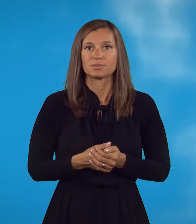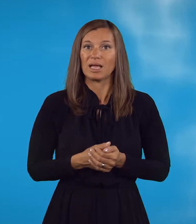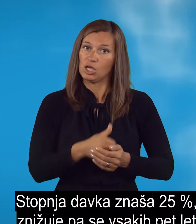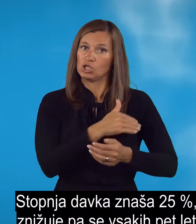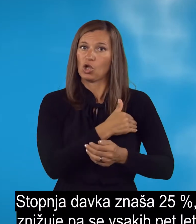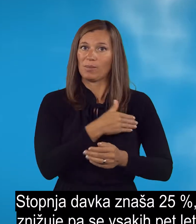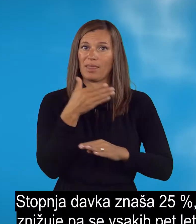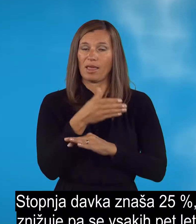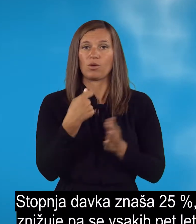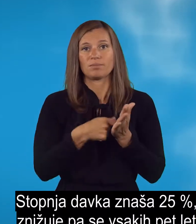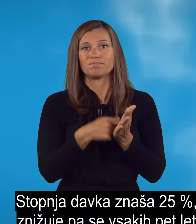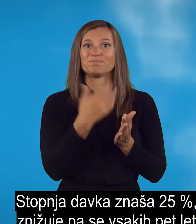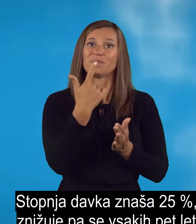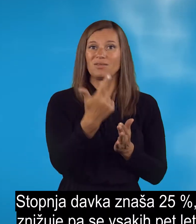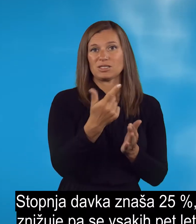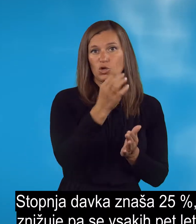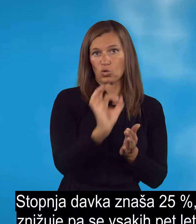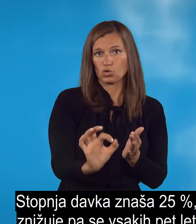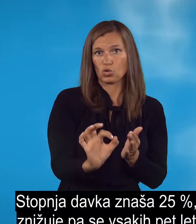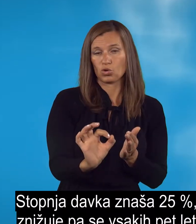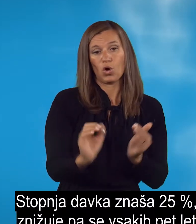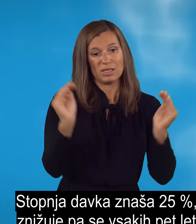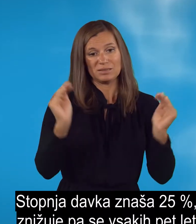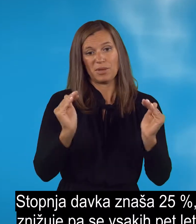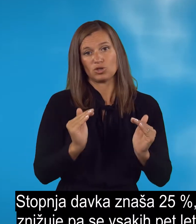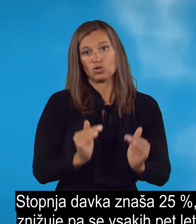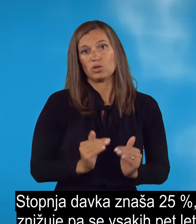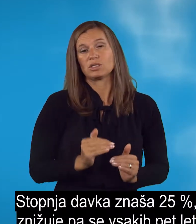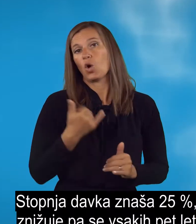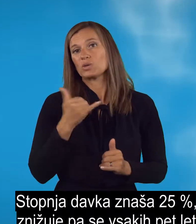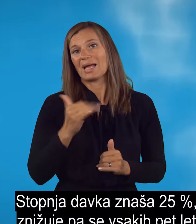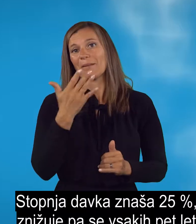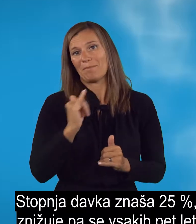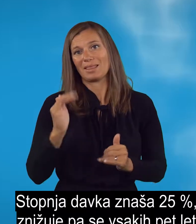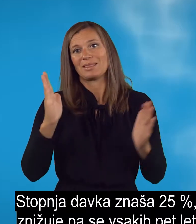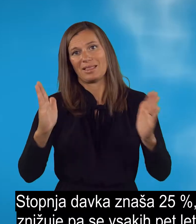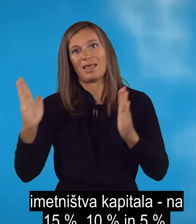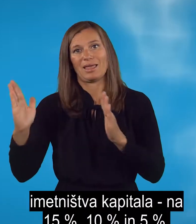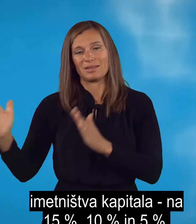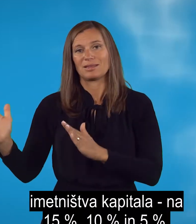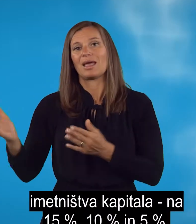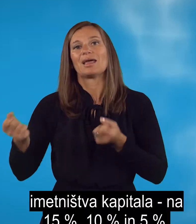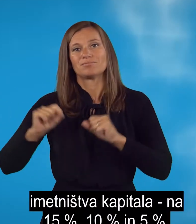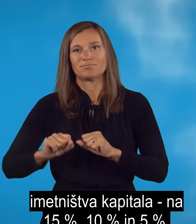Stopnja davka znaša 25%, znižuje pa se vsakih 5 let imetništva kapitala